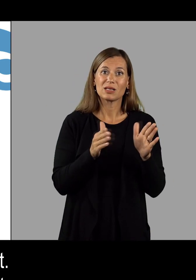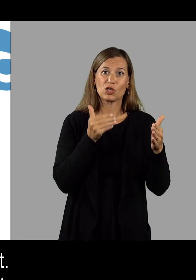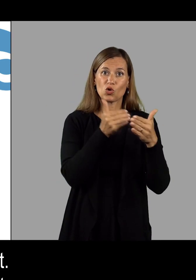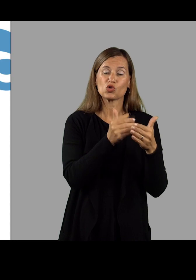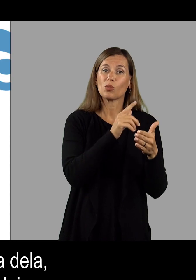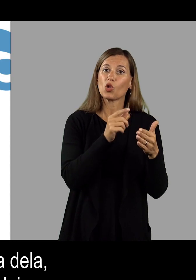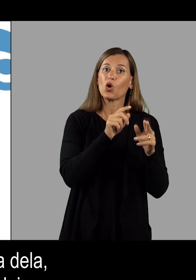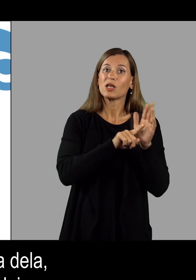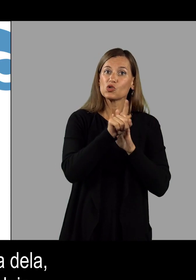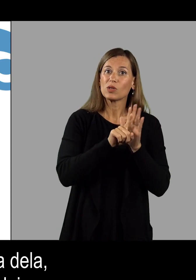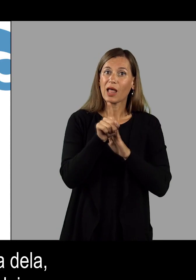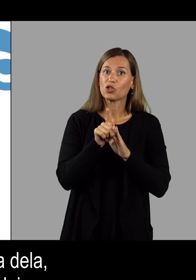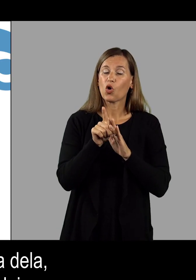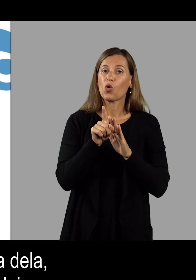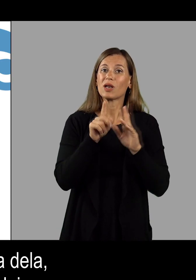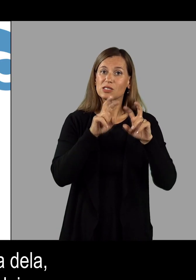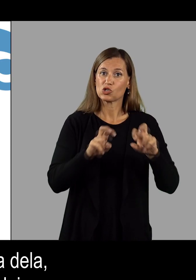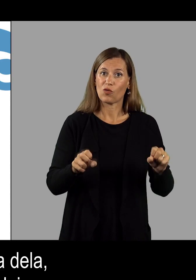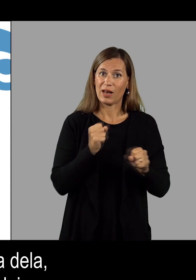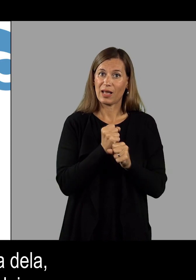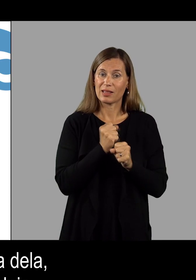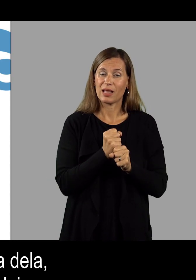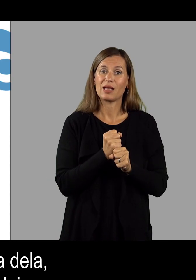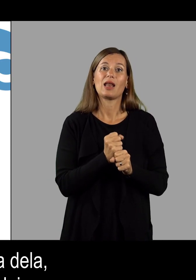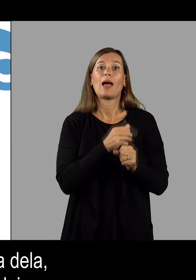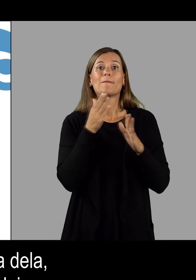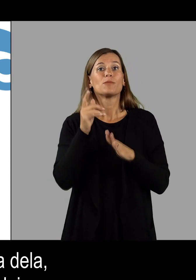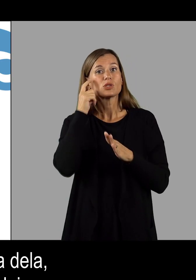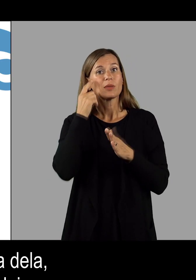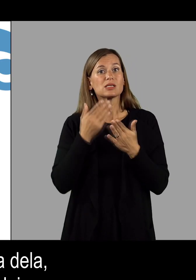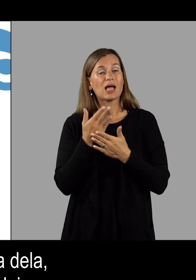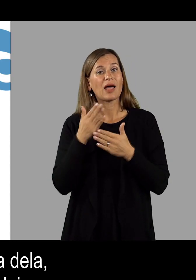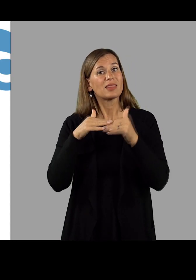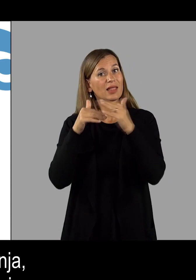po računalniških izdelkih in storitvah z področja jezikovnih